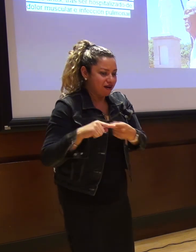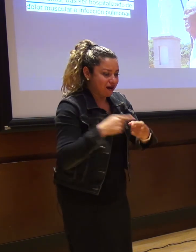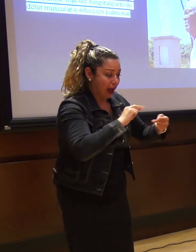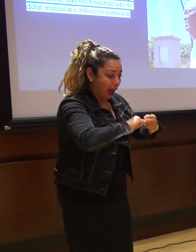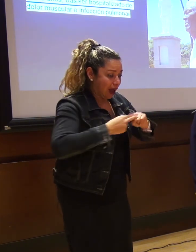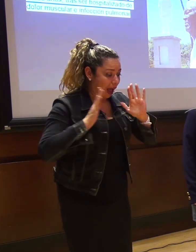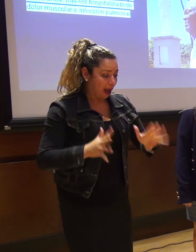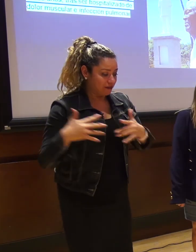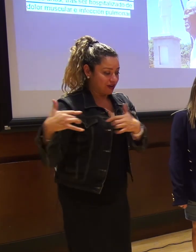cultural.